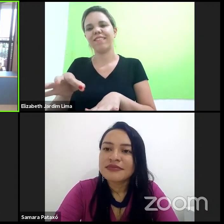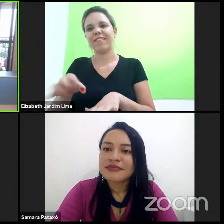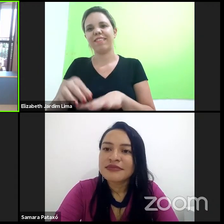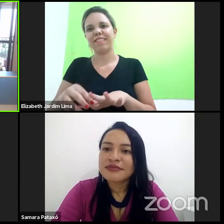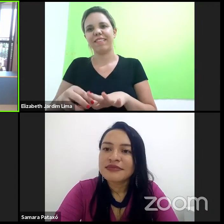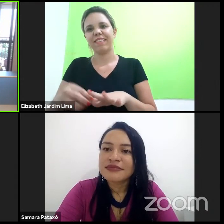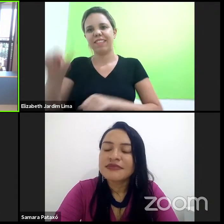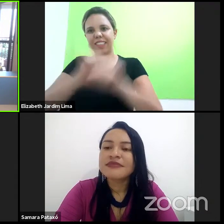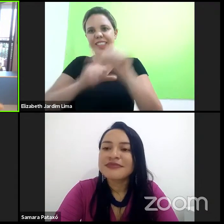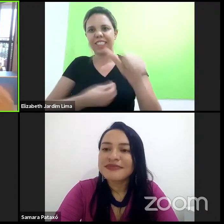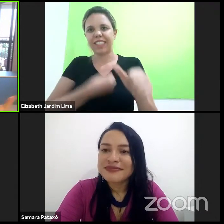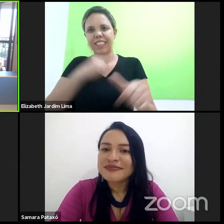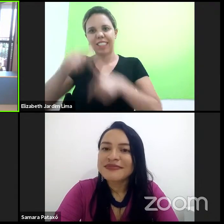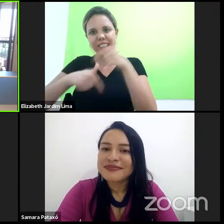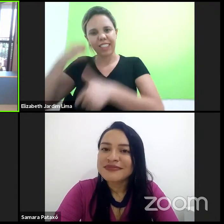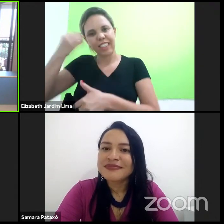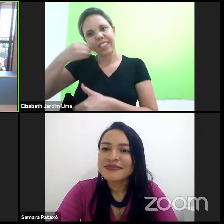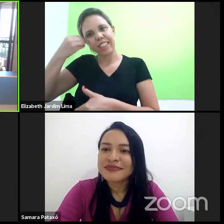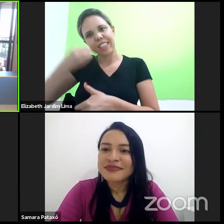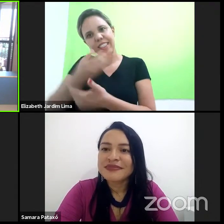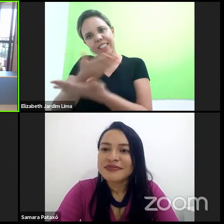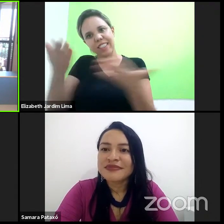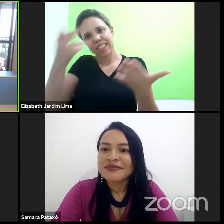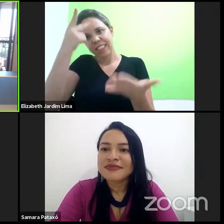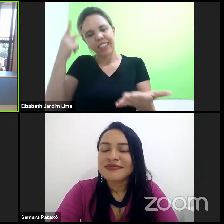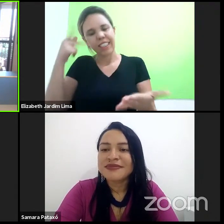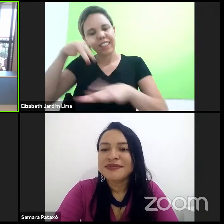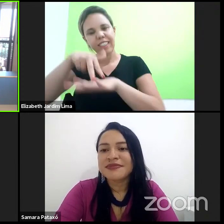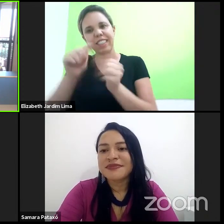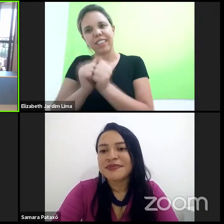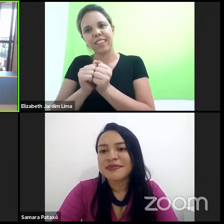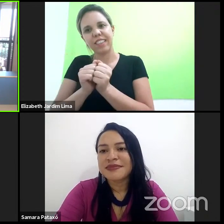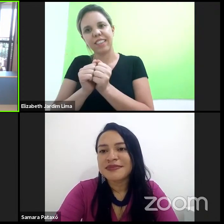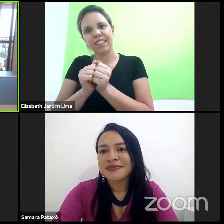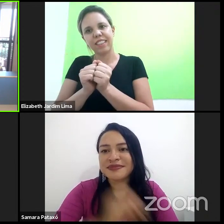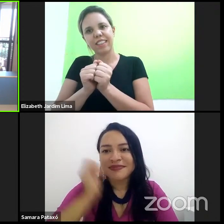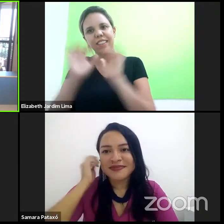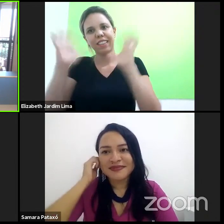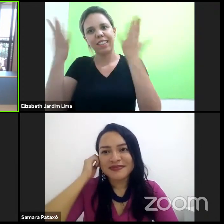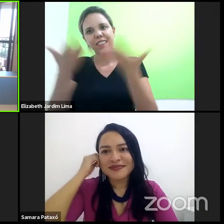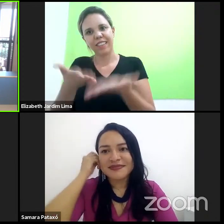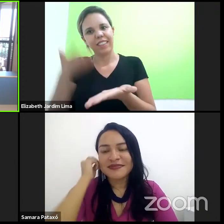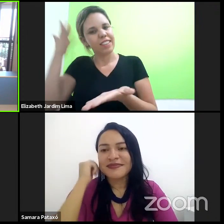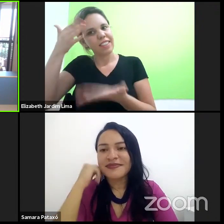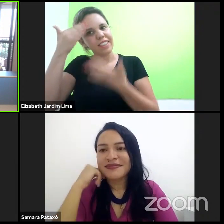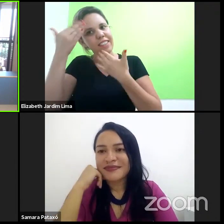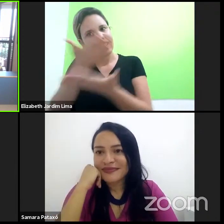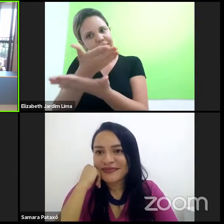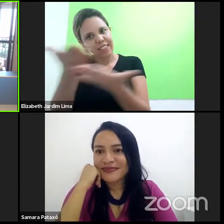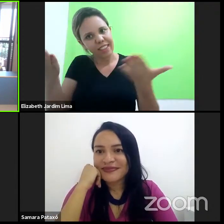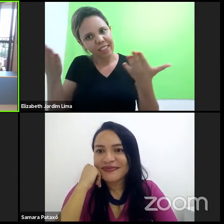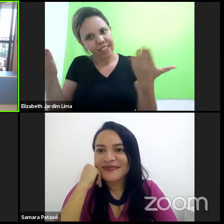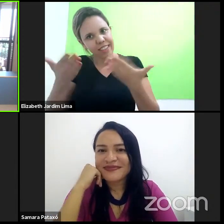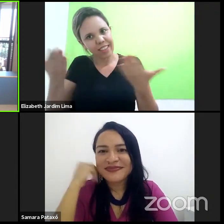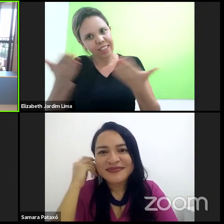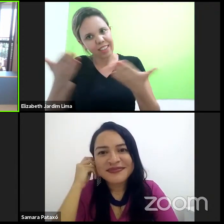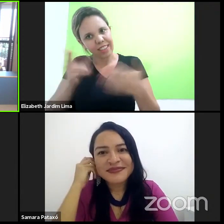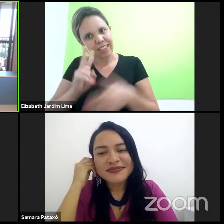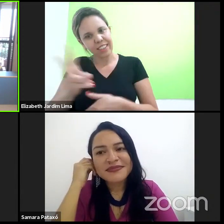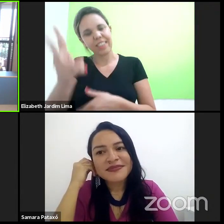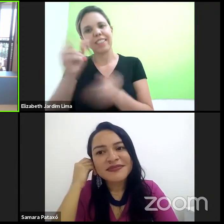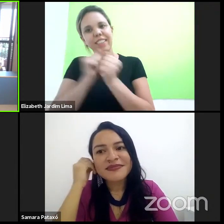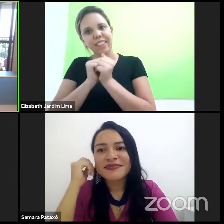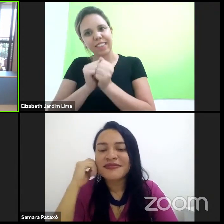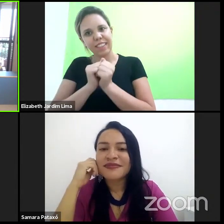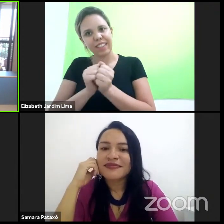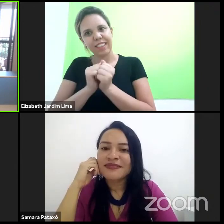transforma a minha trajetória, transforma a trajetória de quem está aqui com a gente, a trajetória desse evento. Obrigada a vocês por hoje, seguimos juntas,